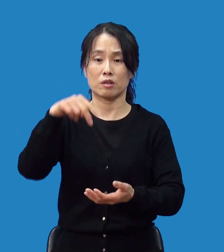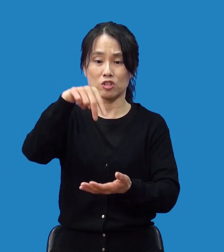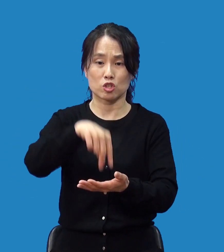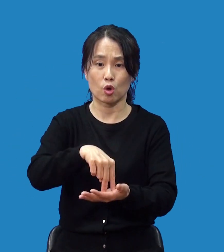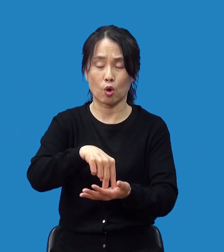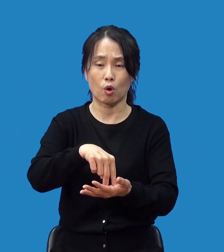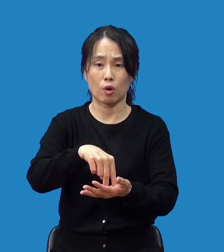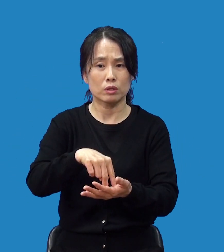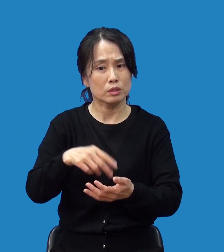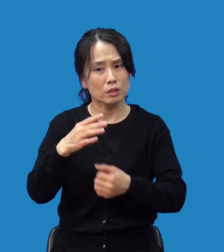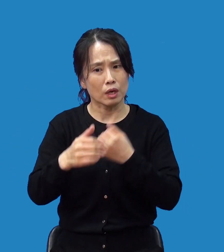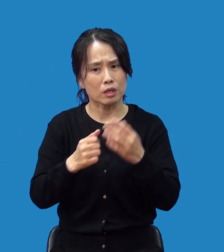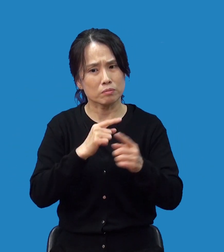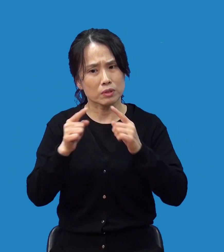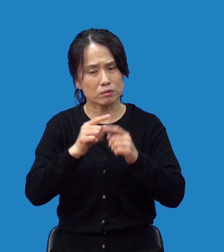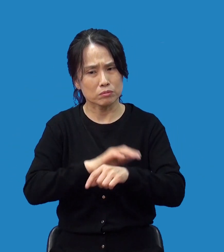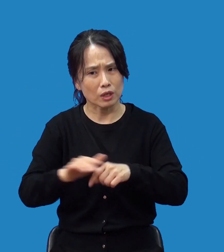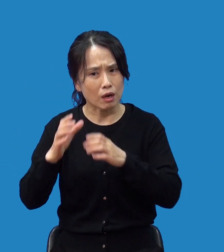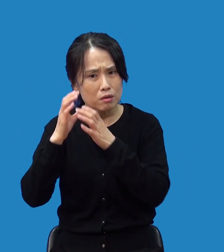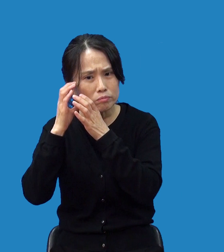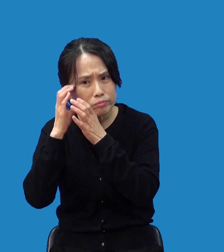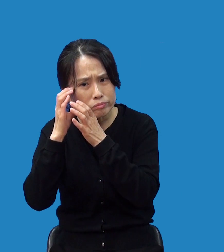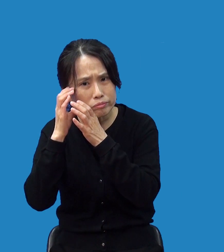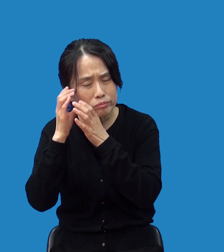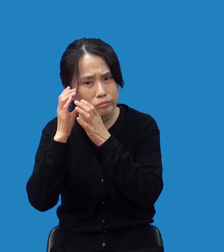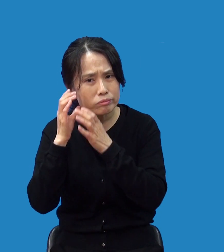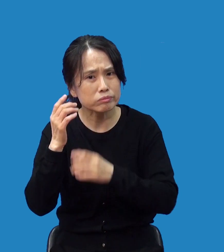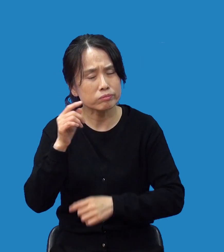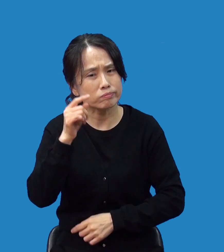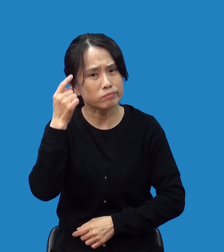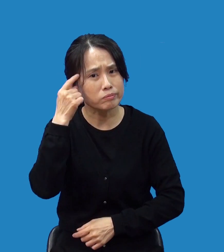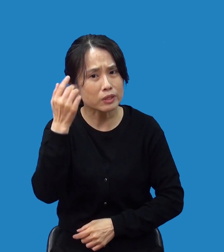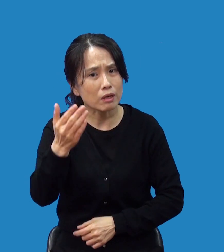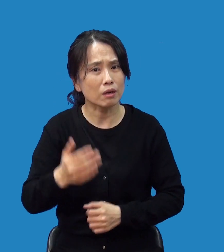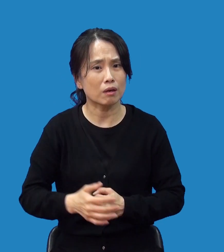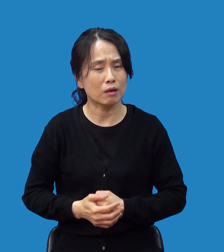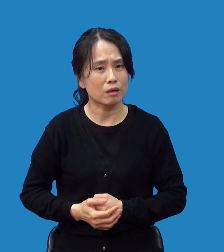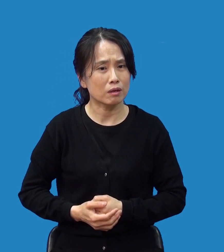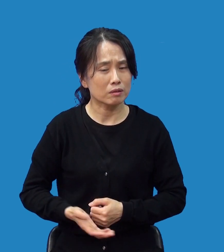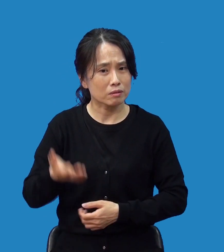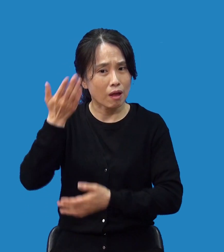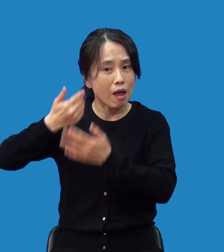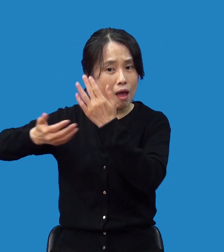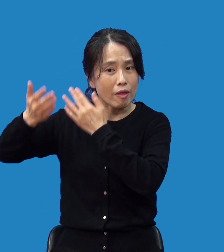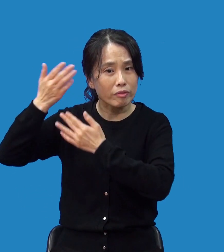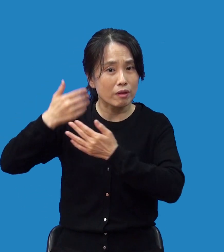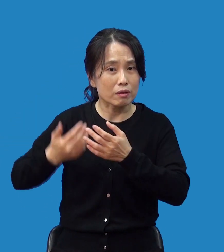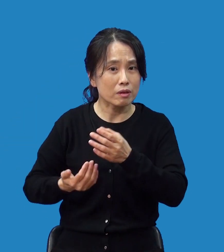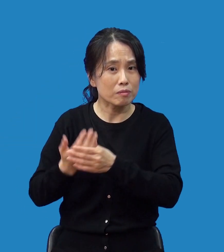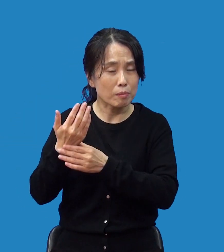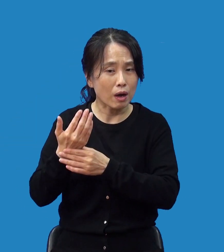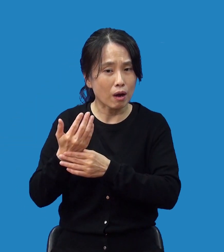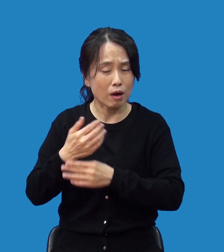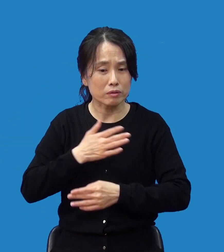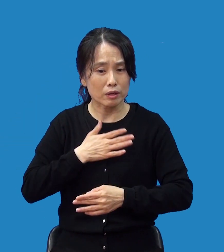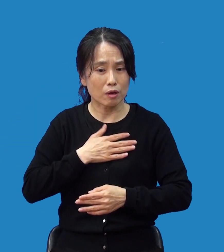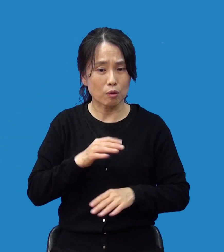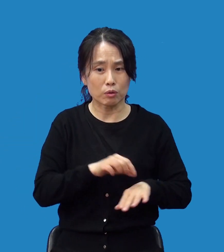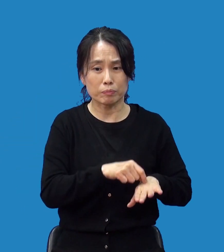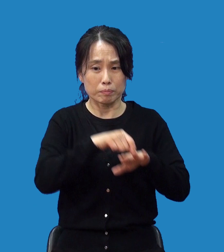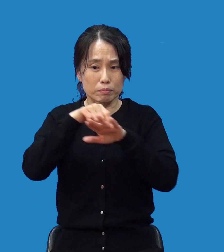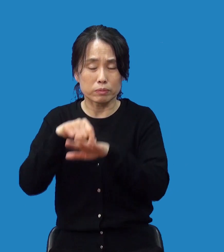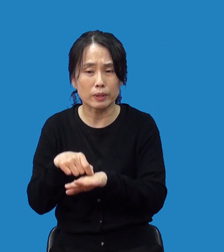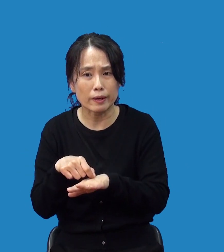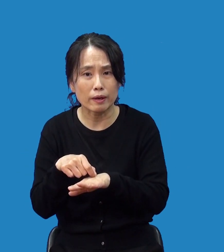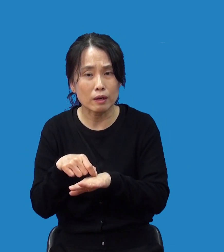청종했겠습니까? 잘 가늠이 안 가시죠. 2000 수백 년 전의 사건인데 그 쉽게 알 수가